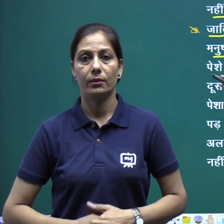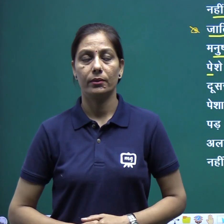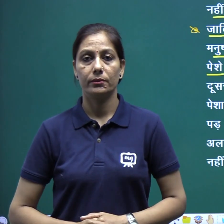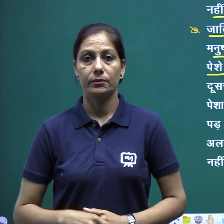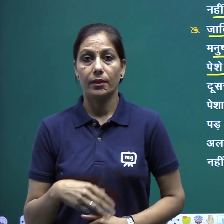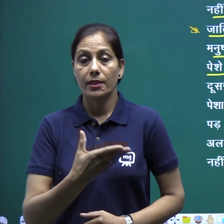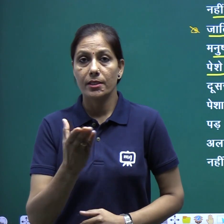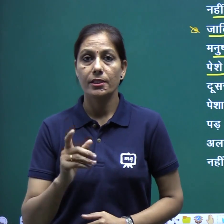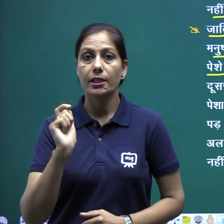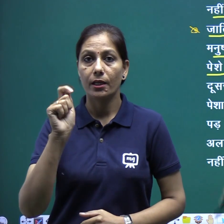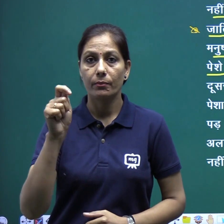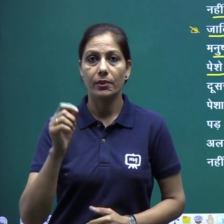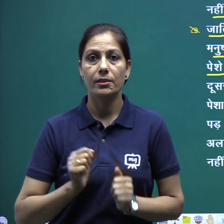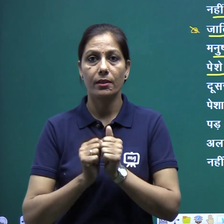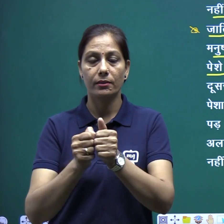किसी पेशे के साथ